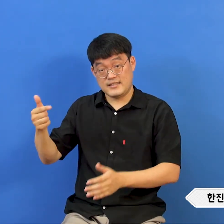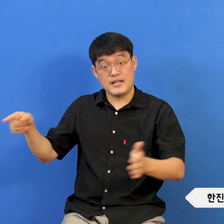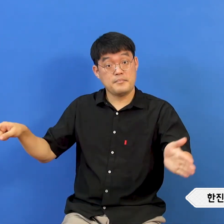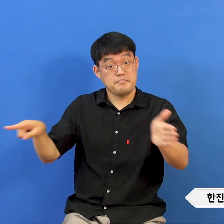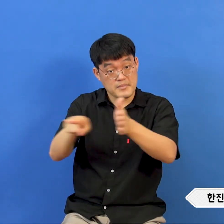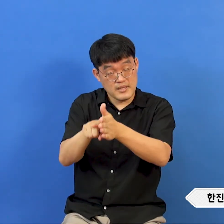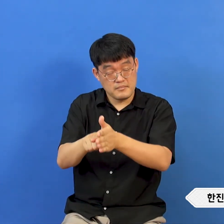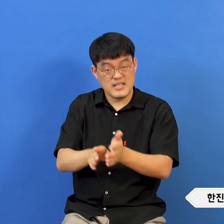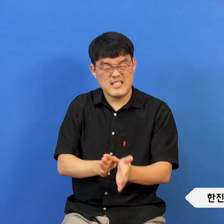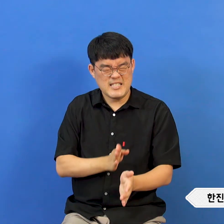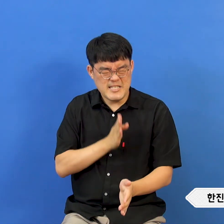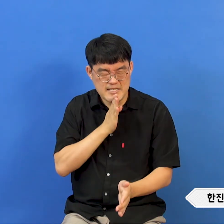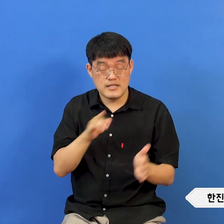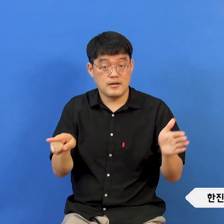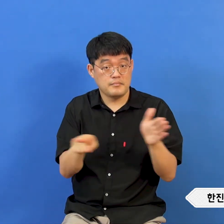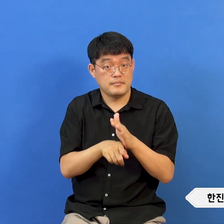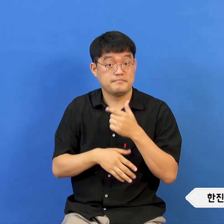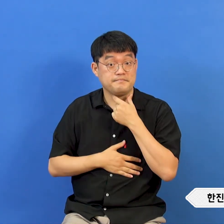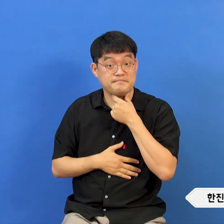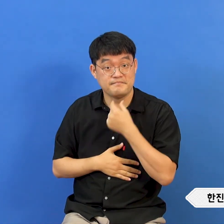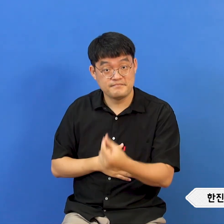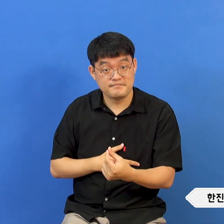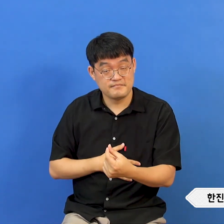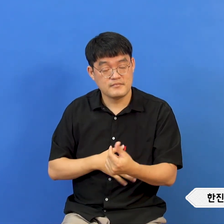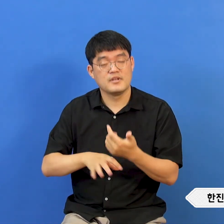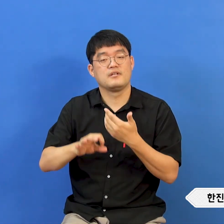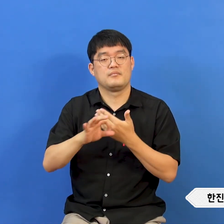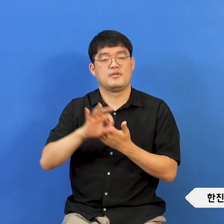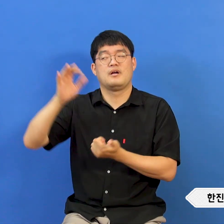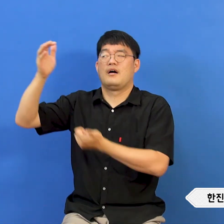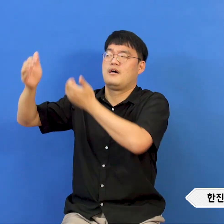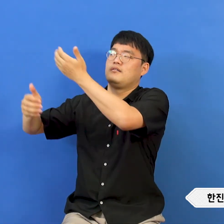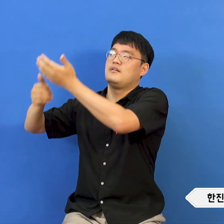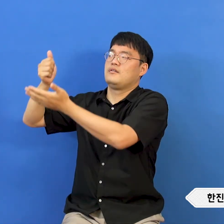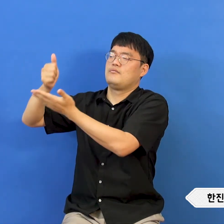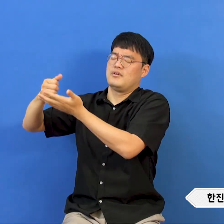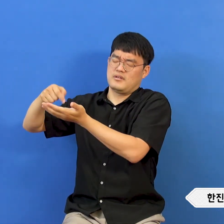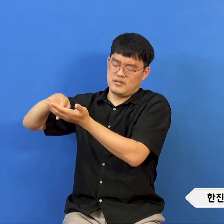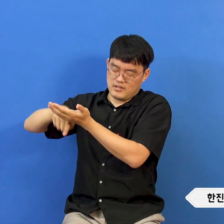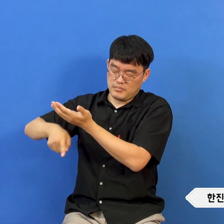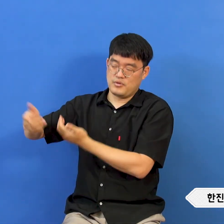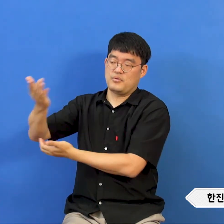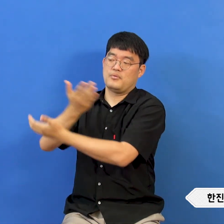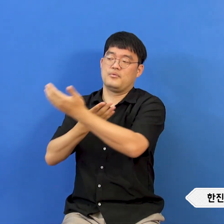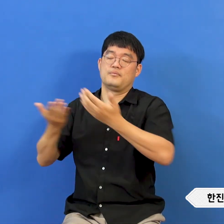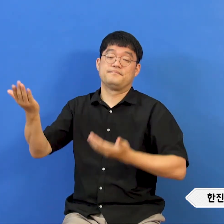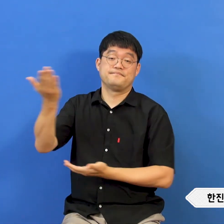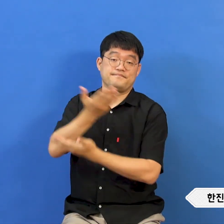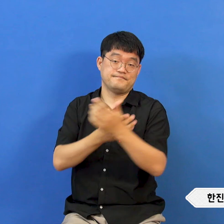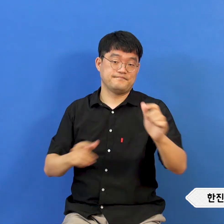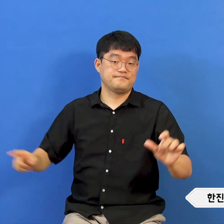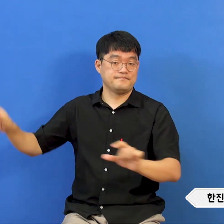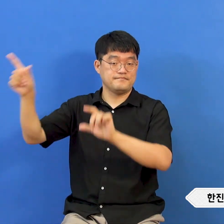원하십니까? 그러면 하나님과 깊이 교통하는 삶을 사십시오.